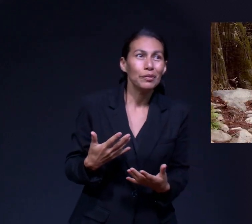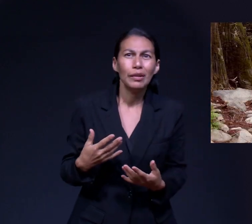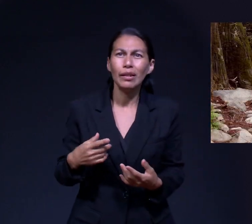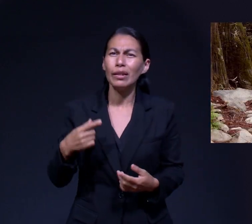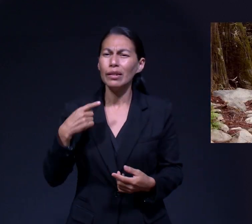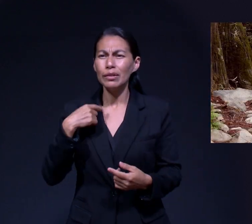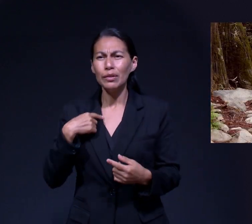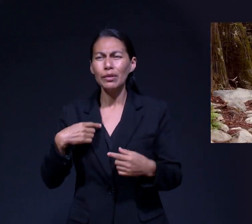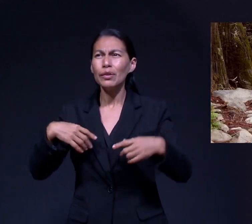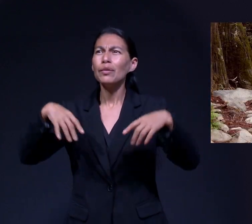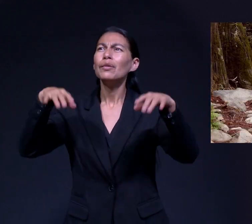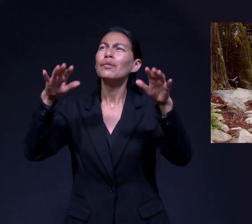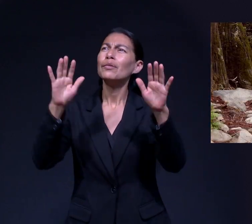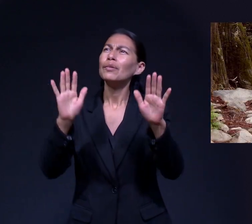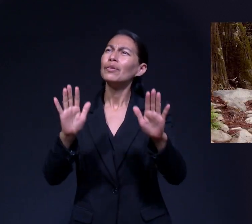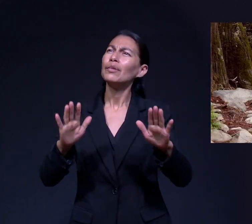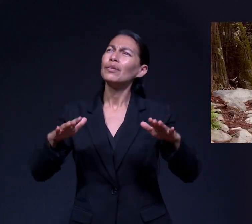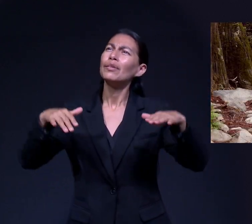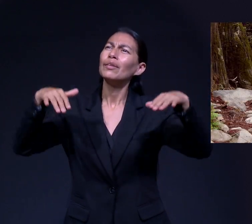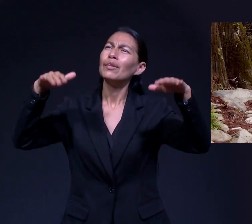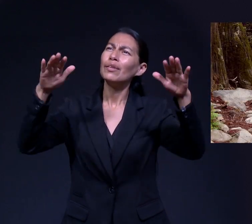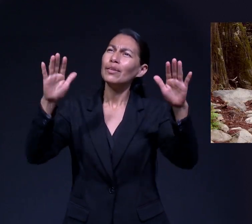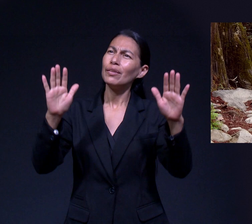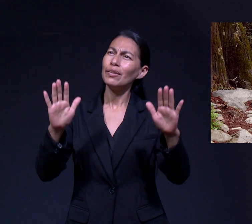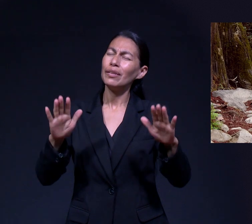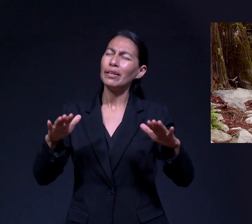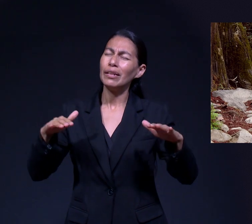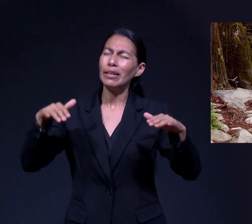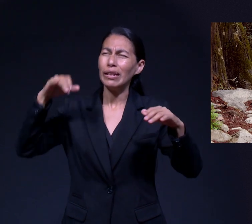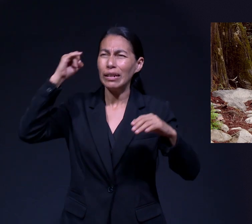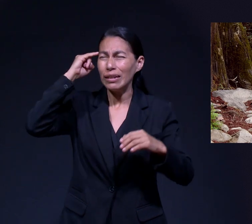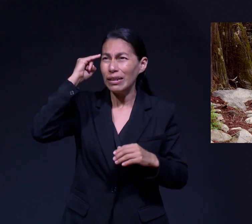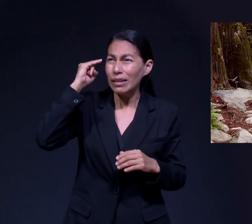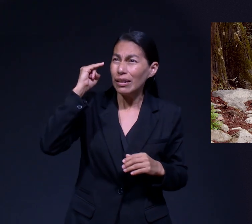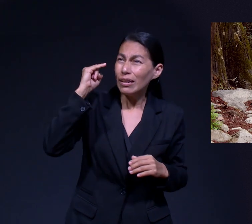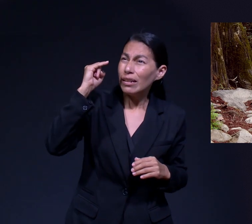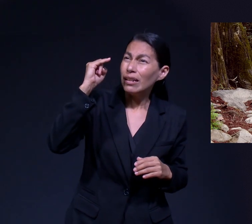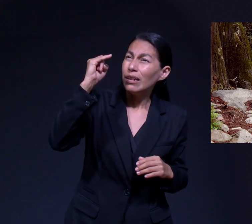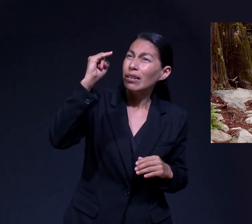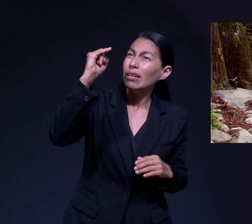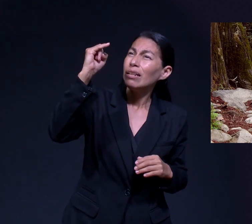andas. Si pudiera volar y